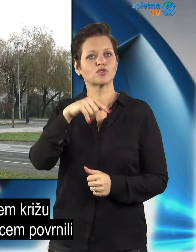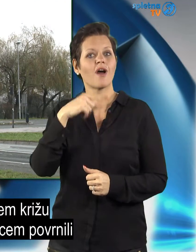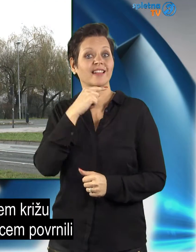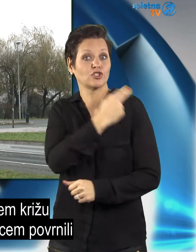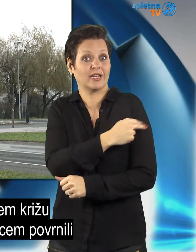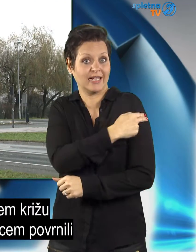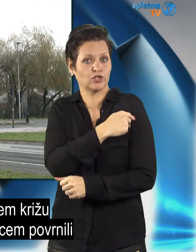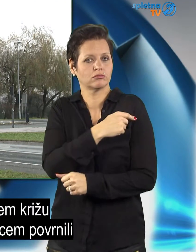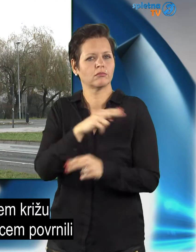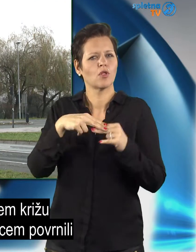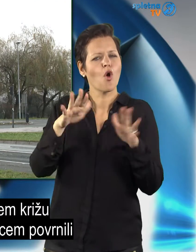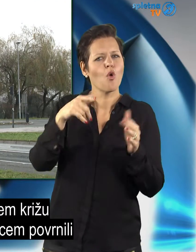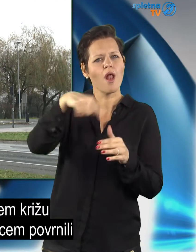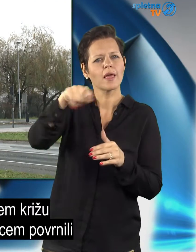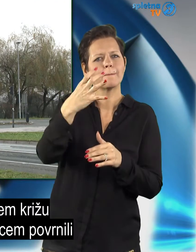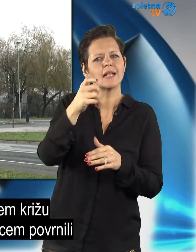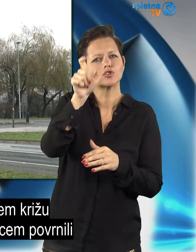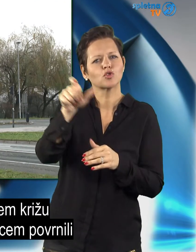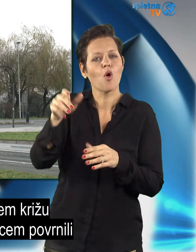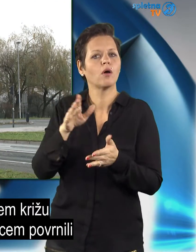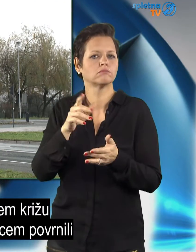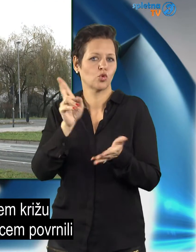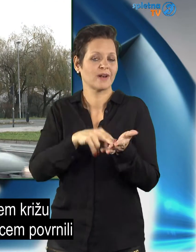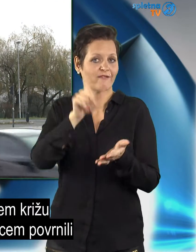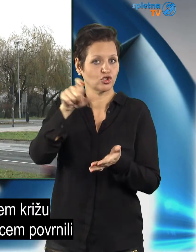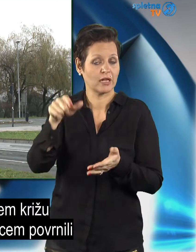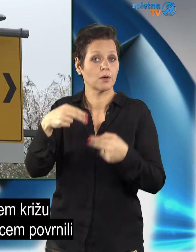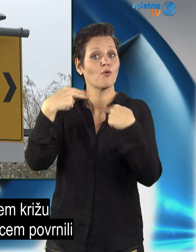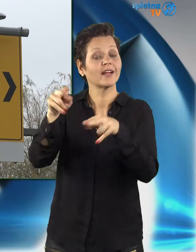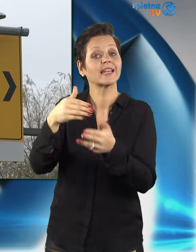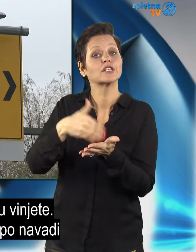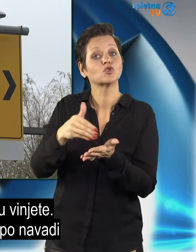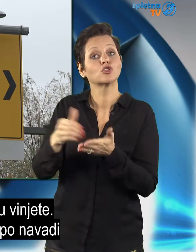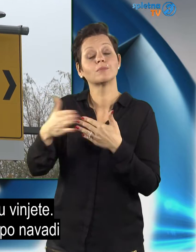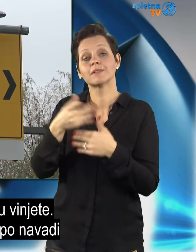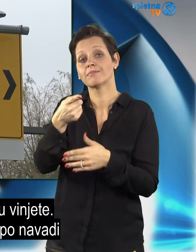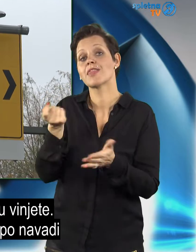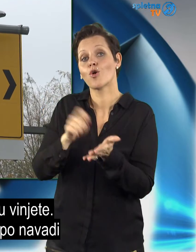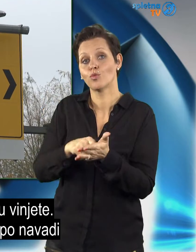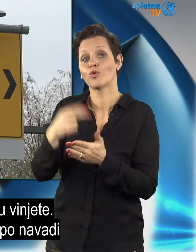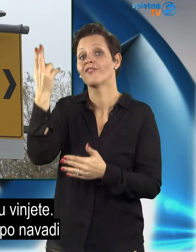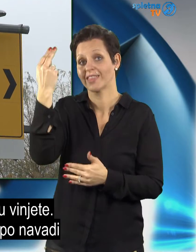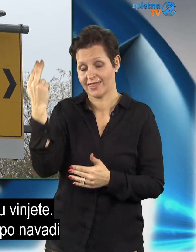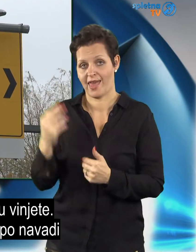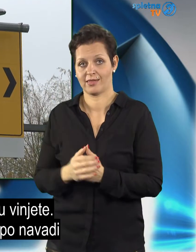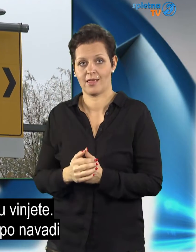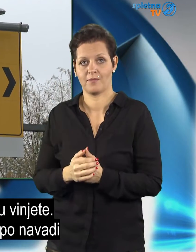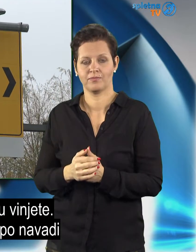Lani so na Rdečem križu okrog 500 upravičencem povrnili stroške pri nakupu vinjete.